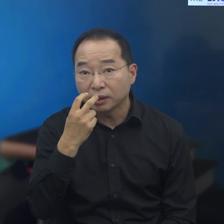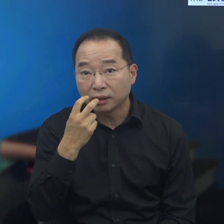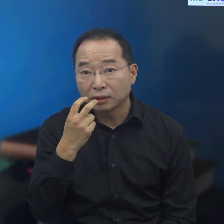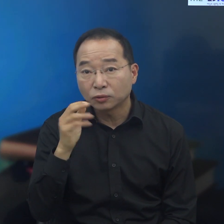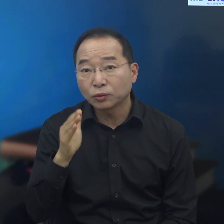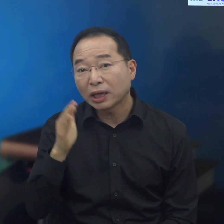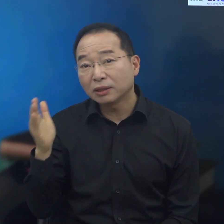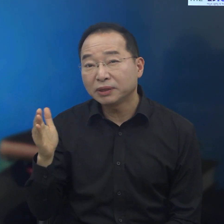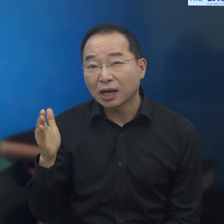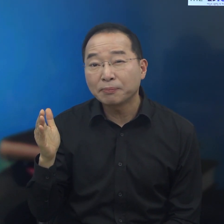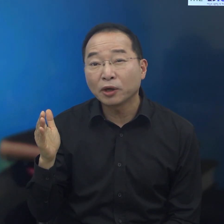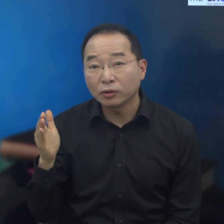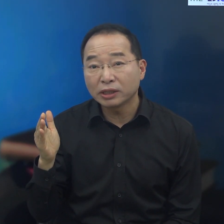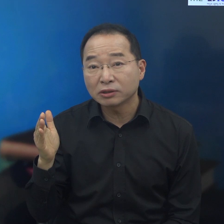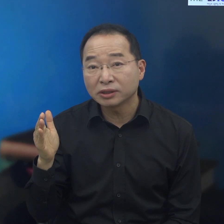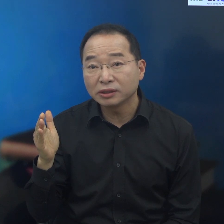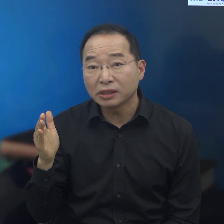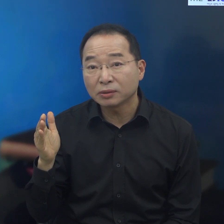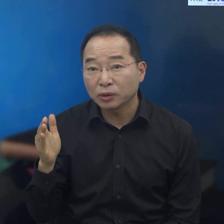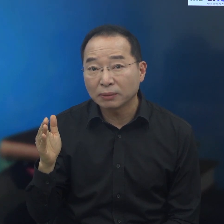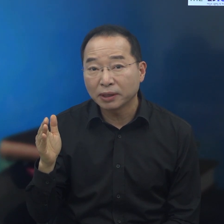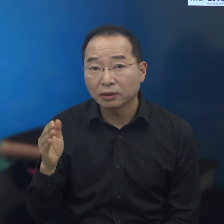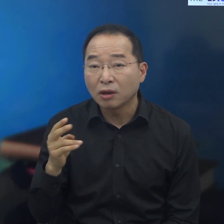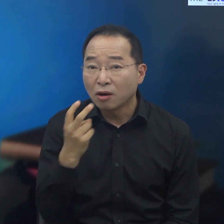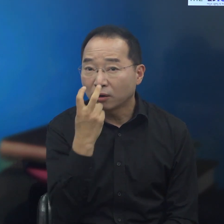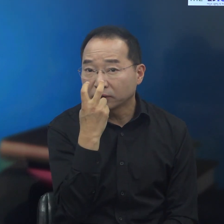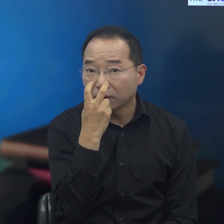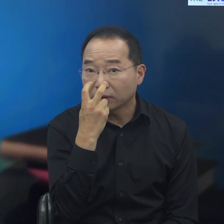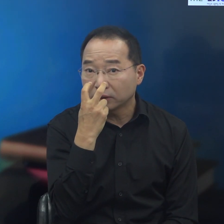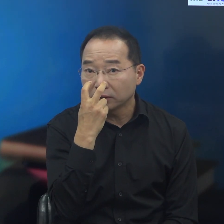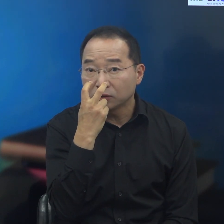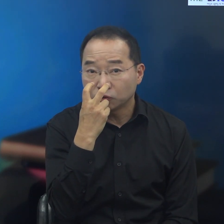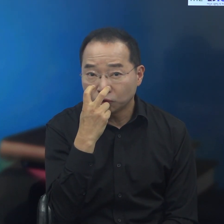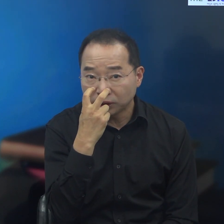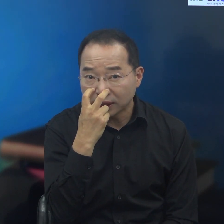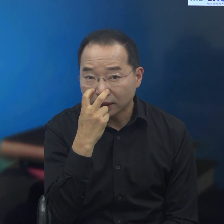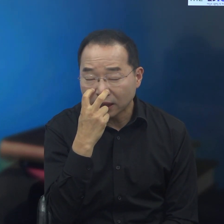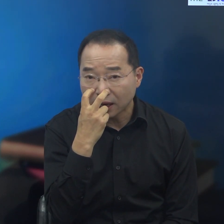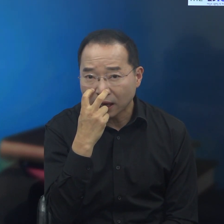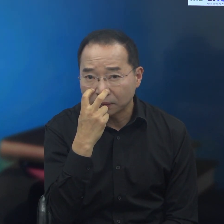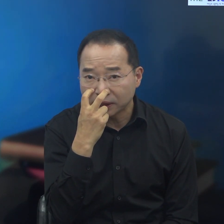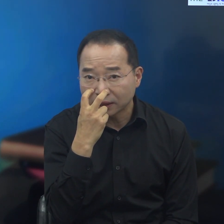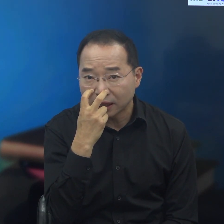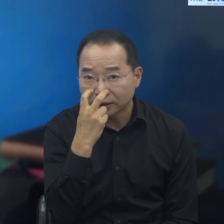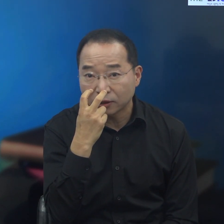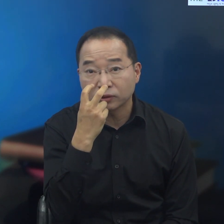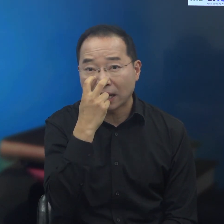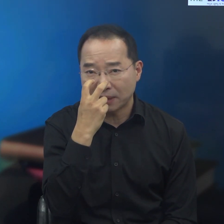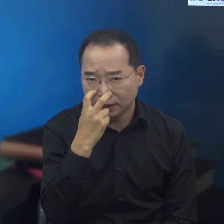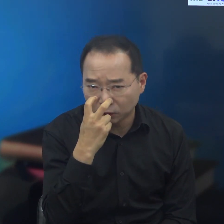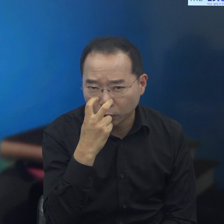동작이 또 다른 약간 변형돼서 쓰는 게 있어. 뭐냐면 어떤 거를 주시하다, 감시한다 할 때 가만히 있는